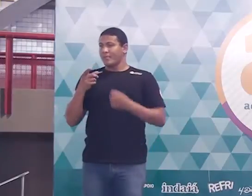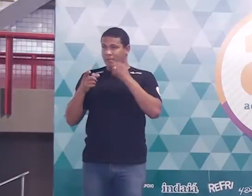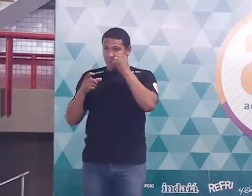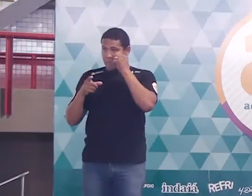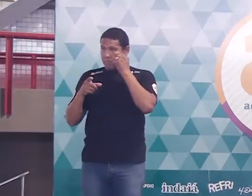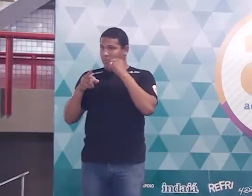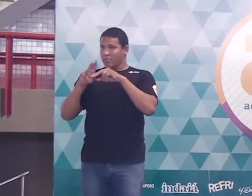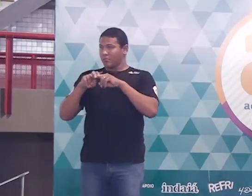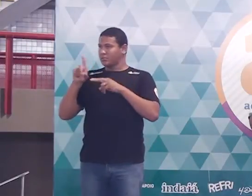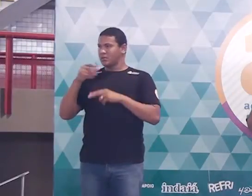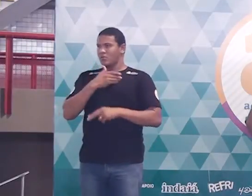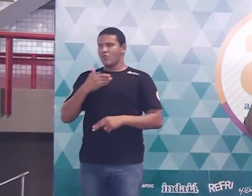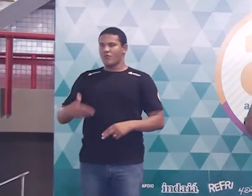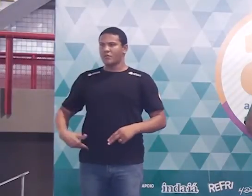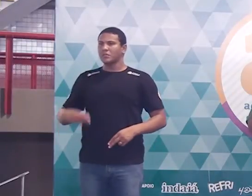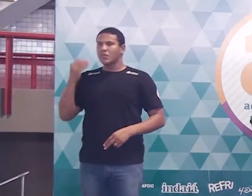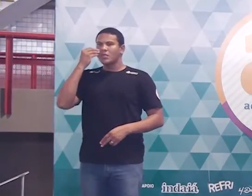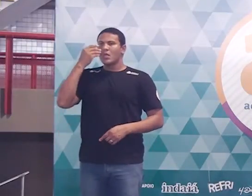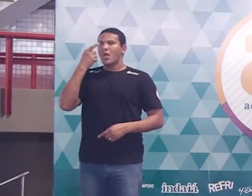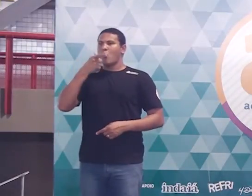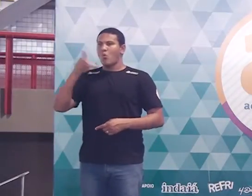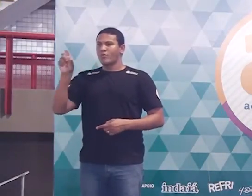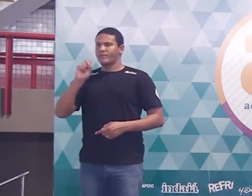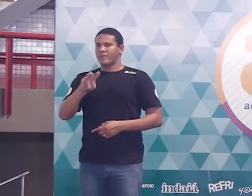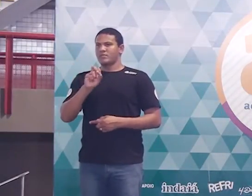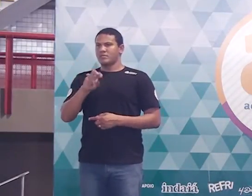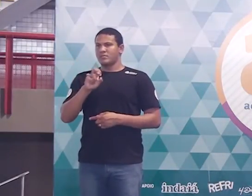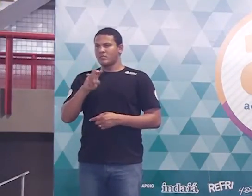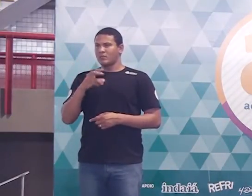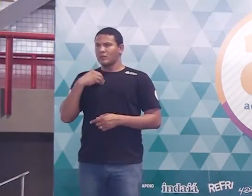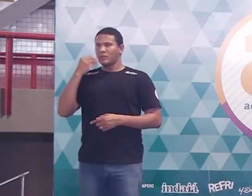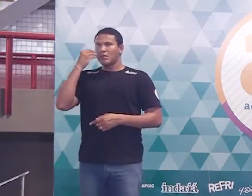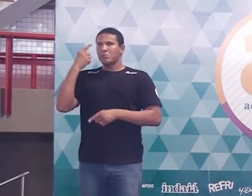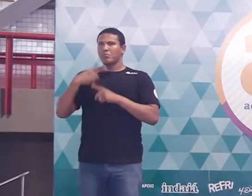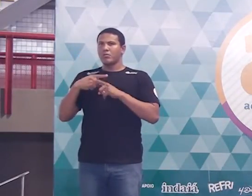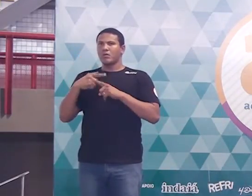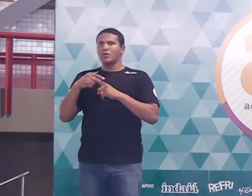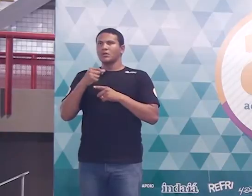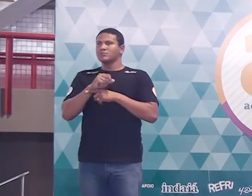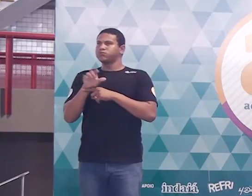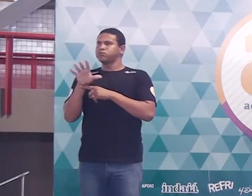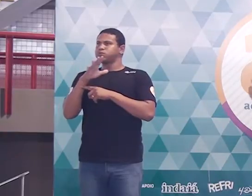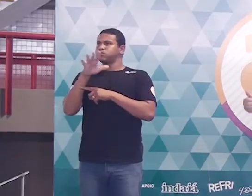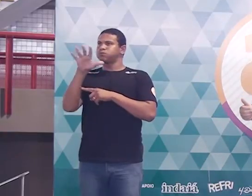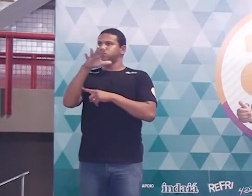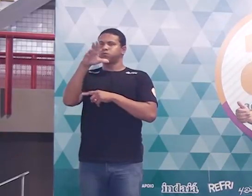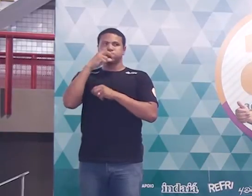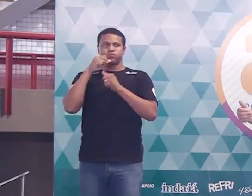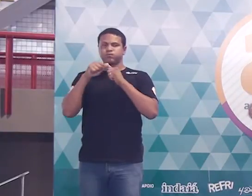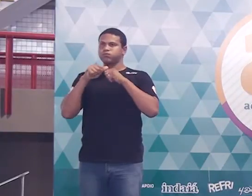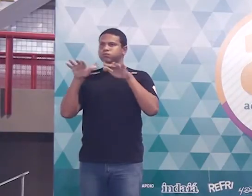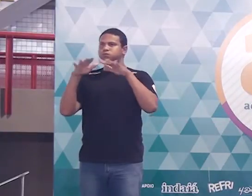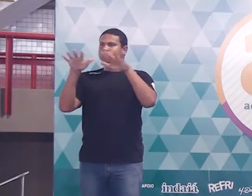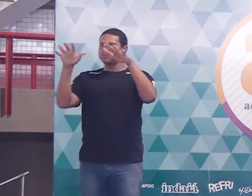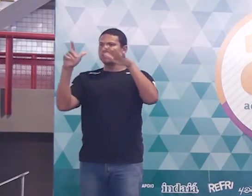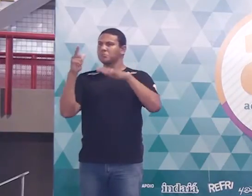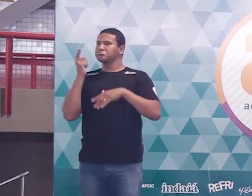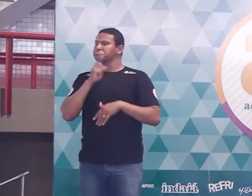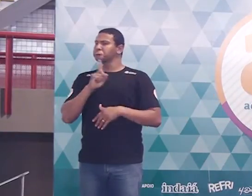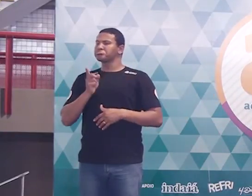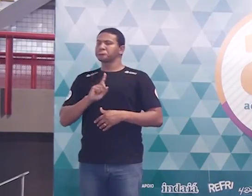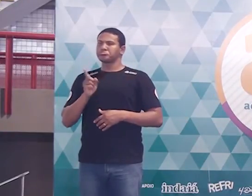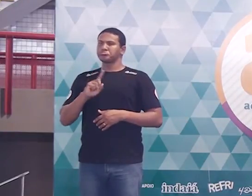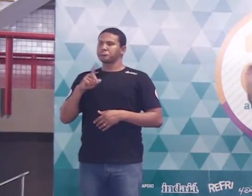governo busca outras alternativas, porque aquela do fumacê já não é mais tão eficaz. Por isso que